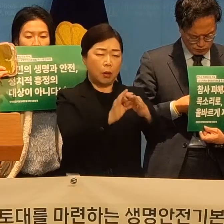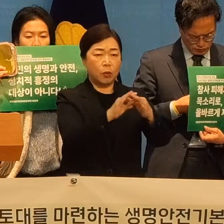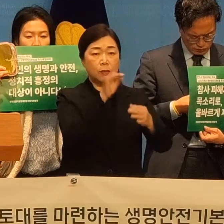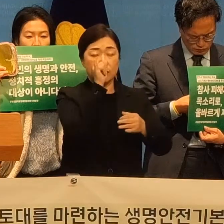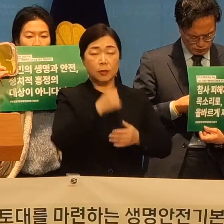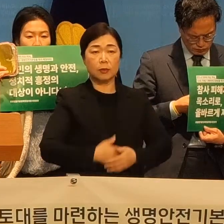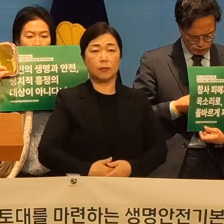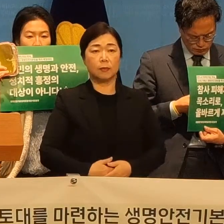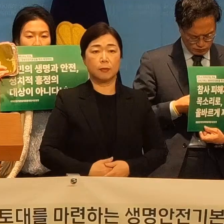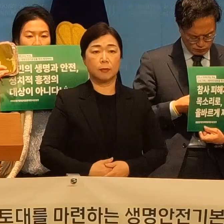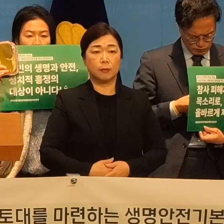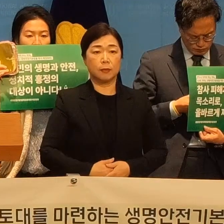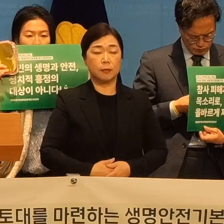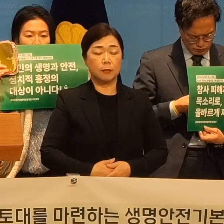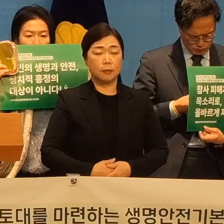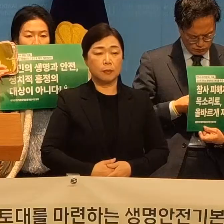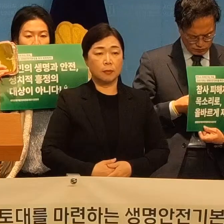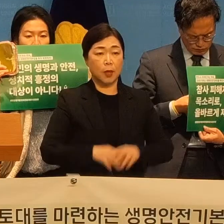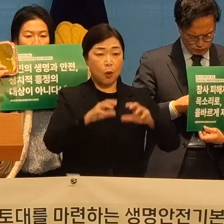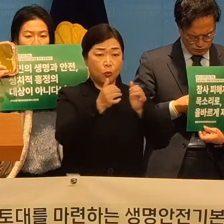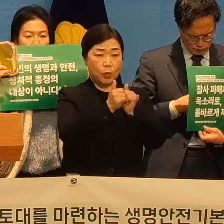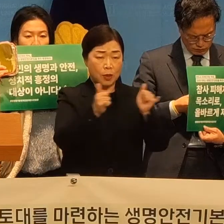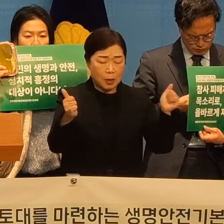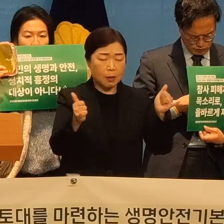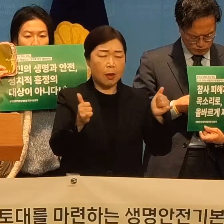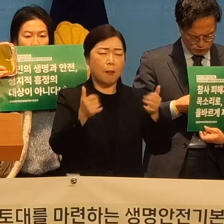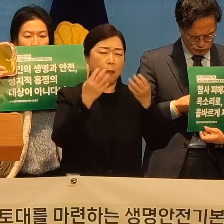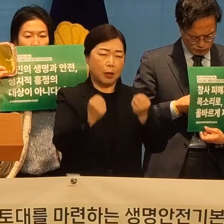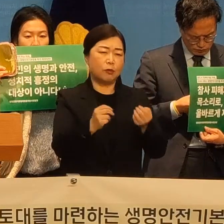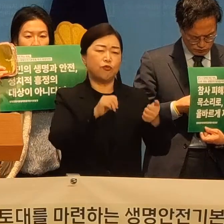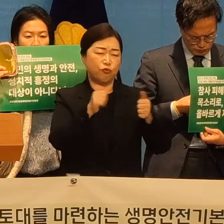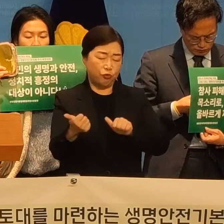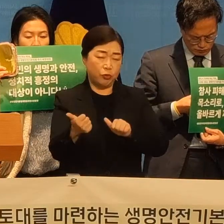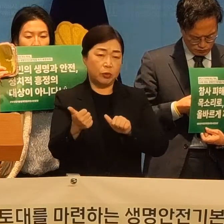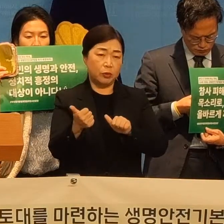않았습니다. 수많은 국민이 희생되었습니다.